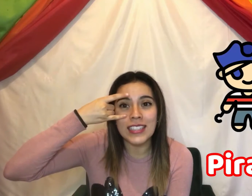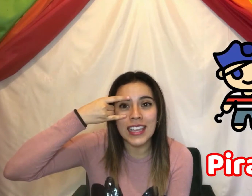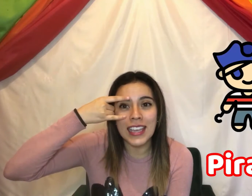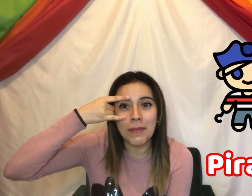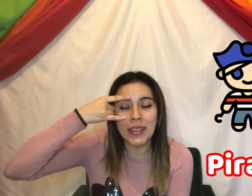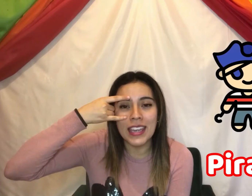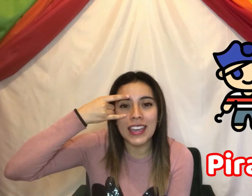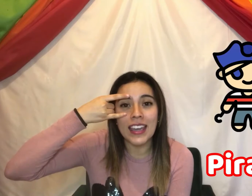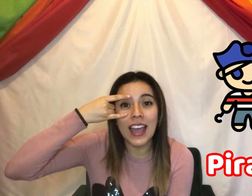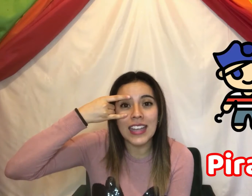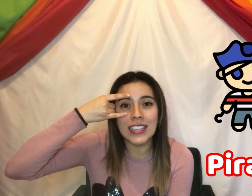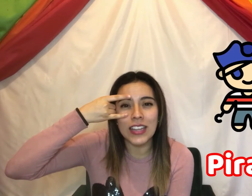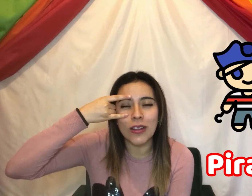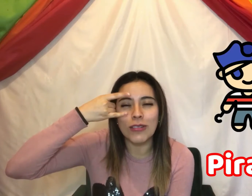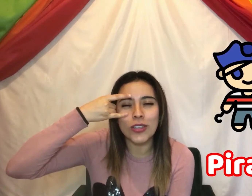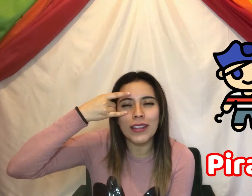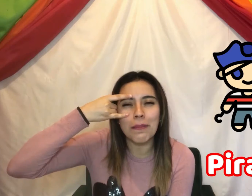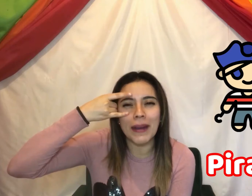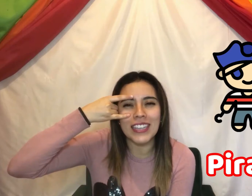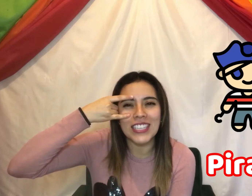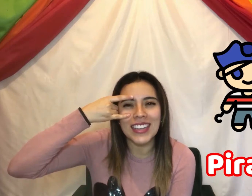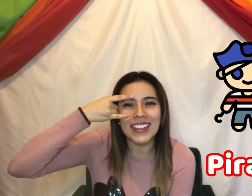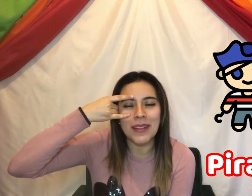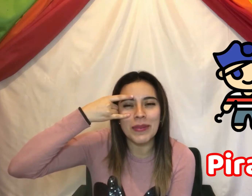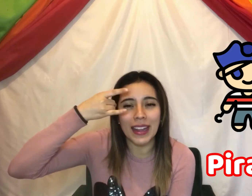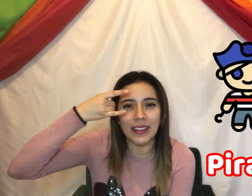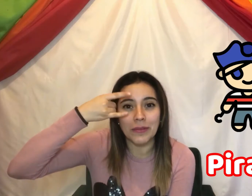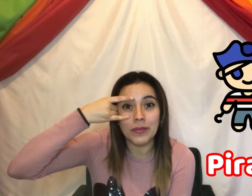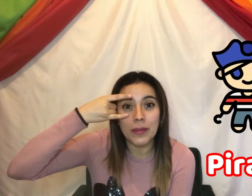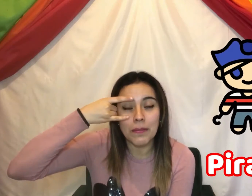y meñique haciendo alusión al parche del pirata. Pirata.